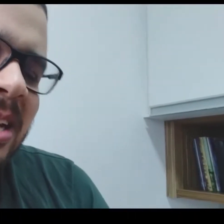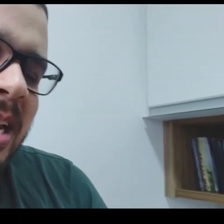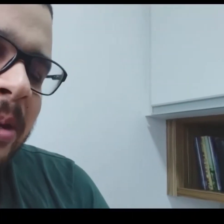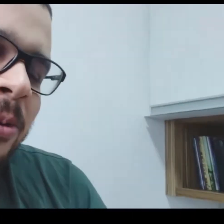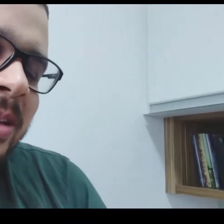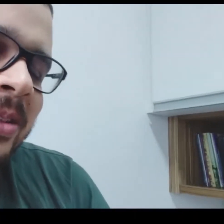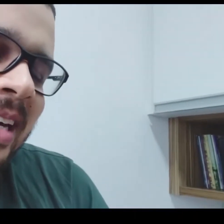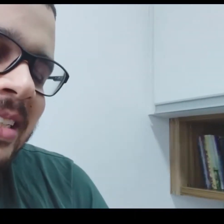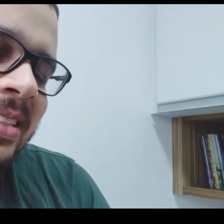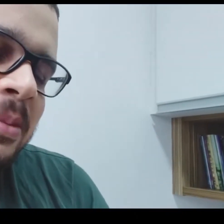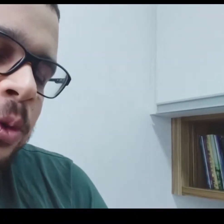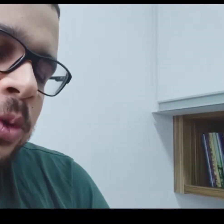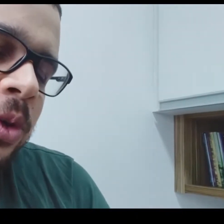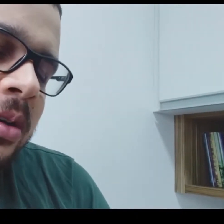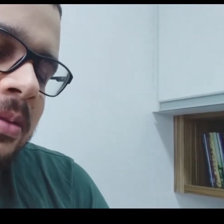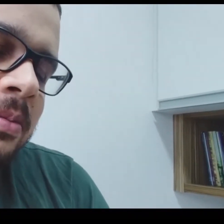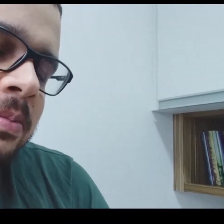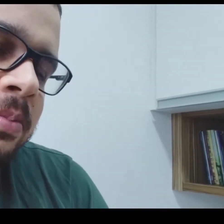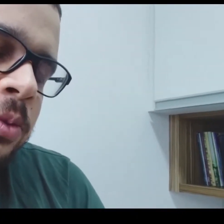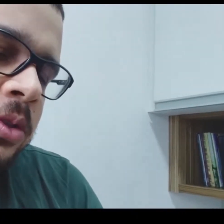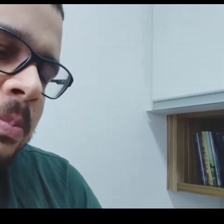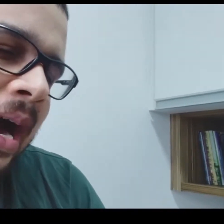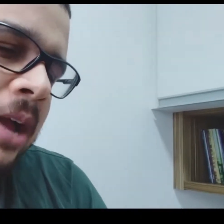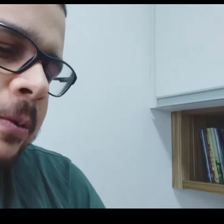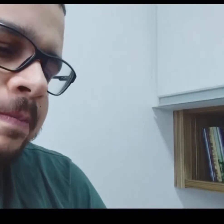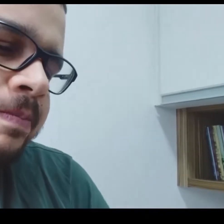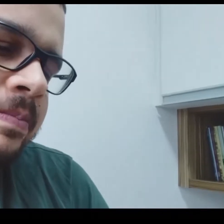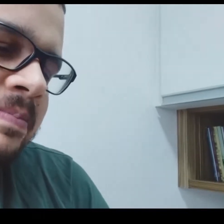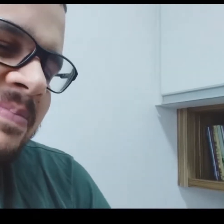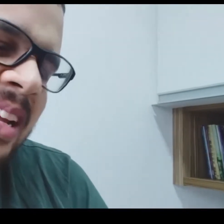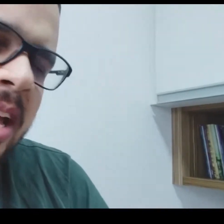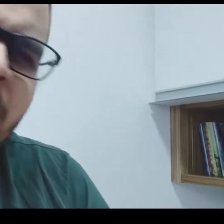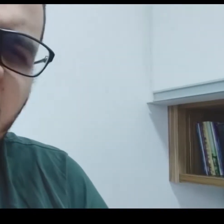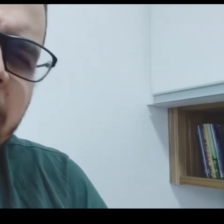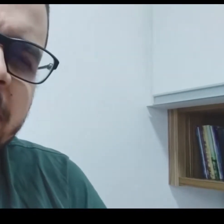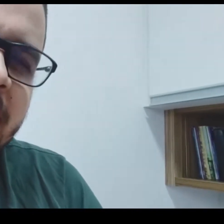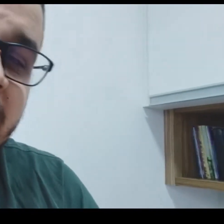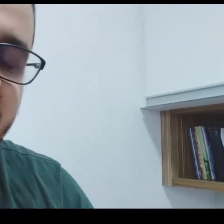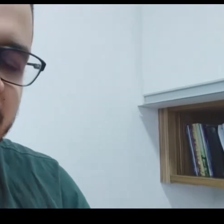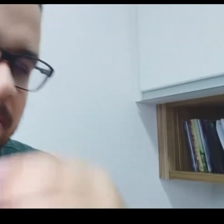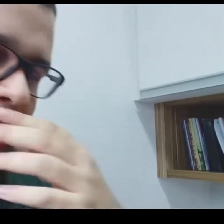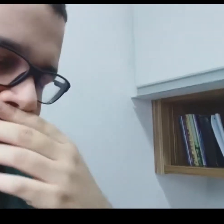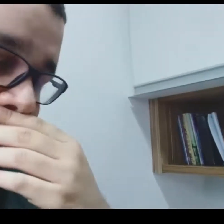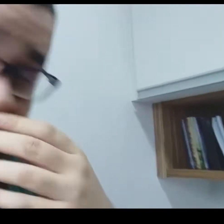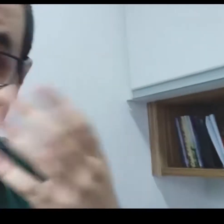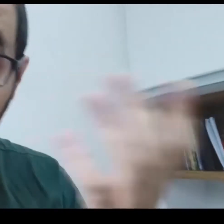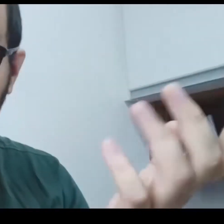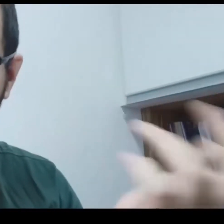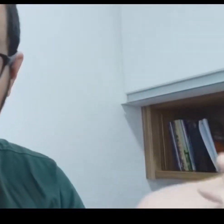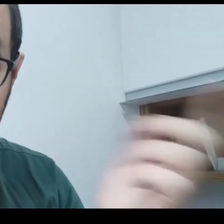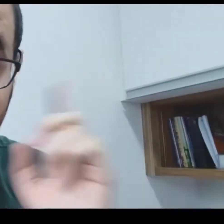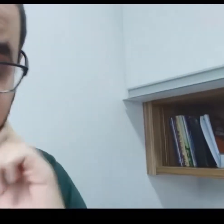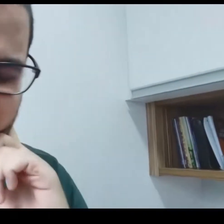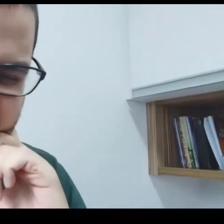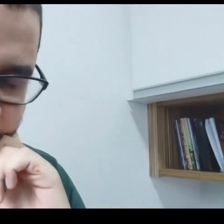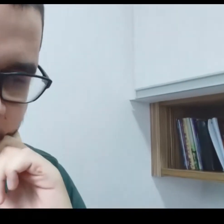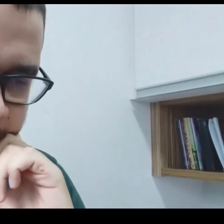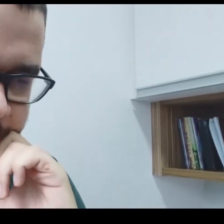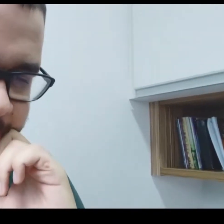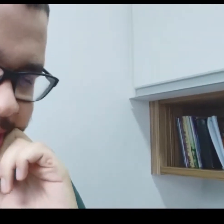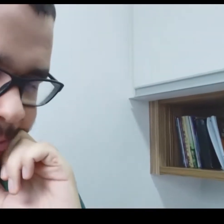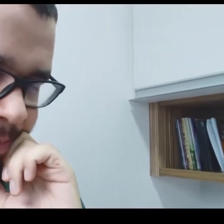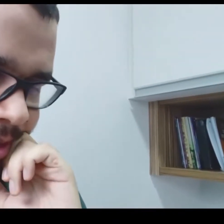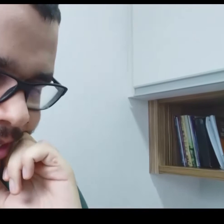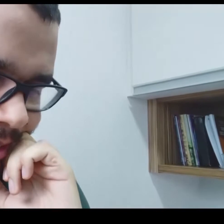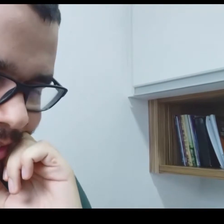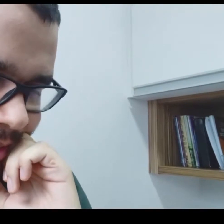E eu lembro que quando a gente se mudou pra um outro bairro, que era um bairro meio distante, um bairro que é até de boa também, mas eu não gosto